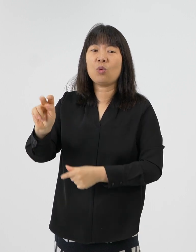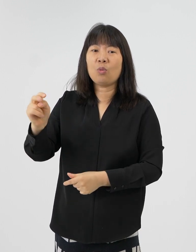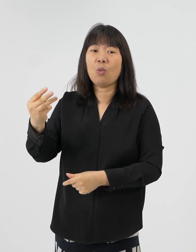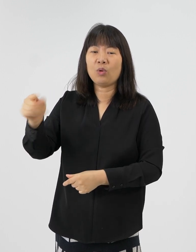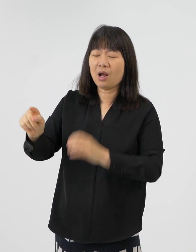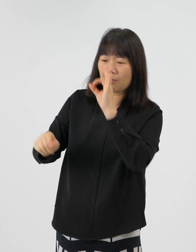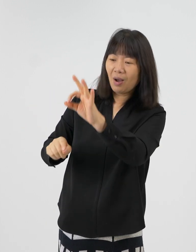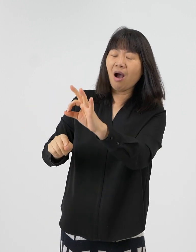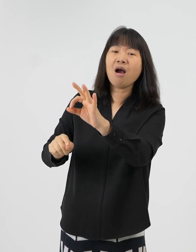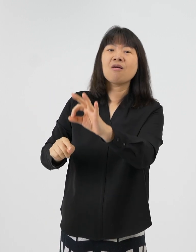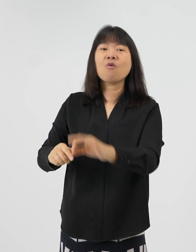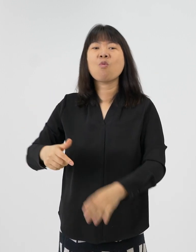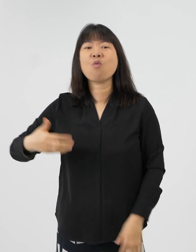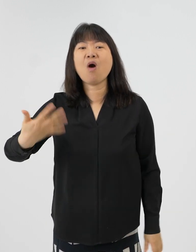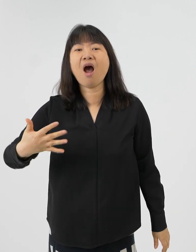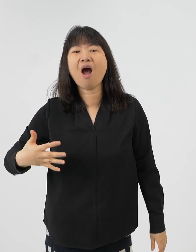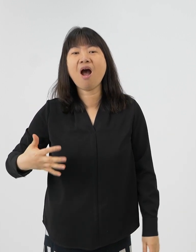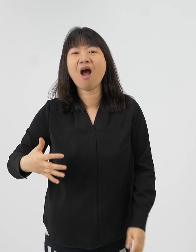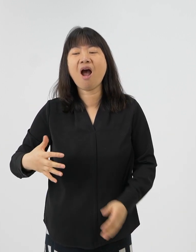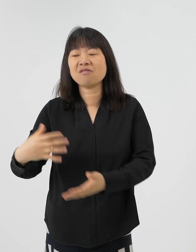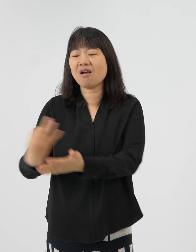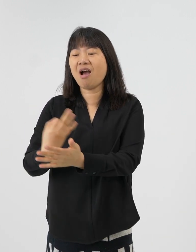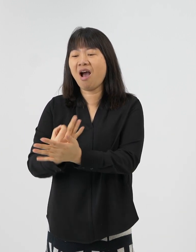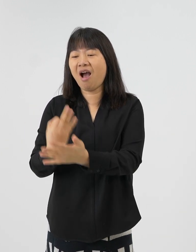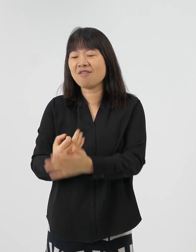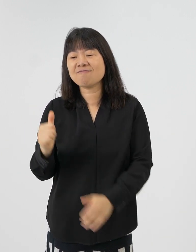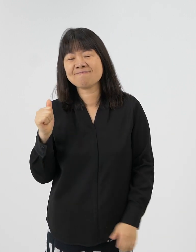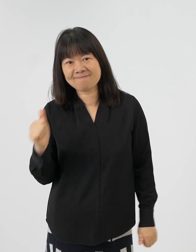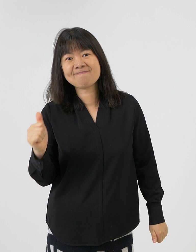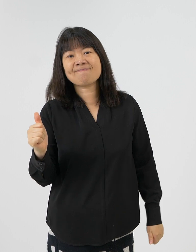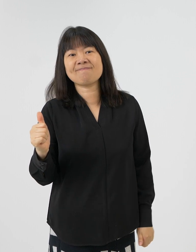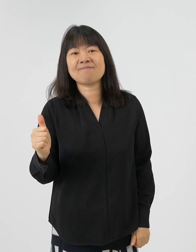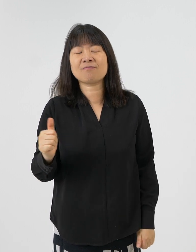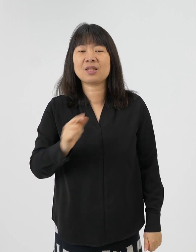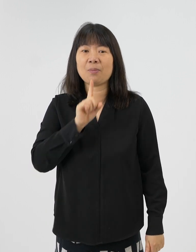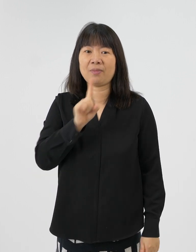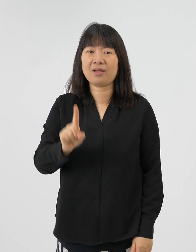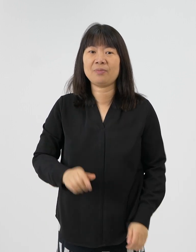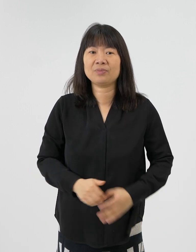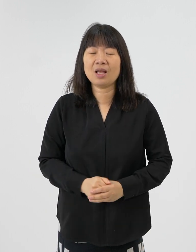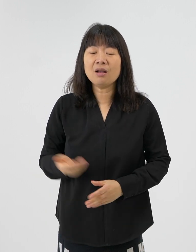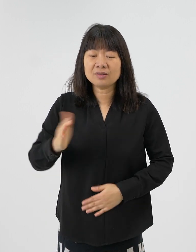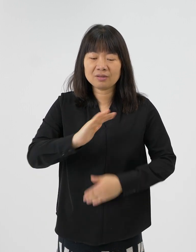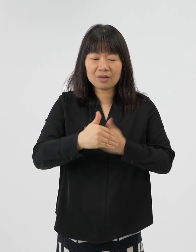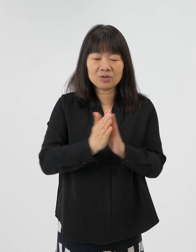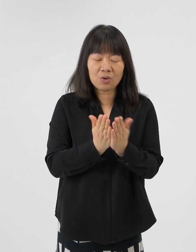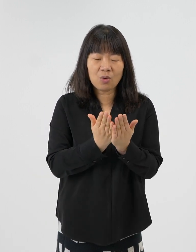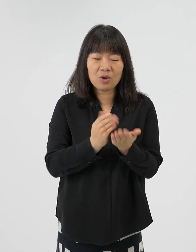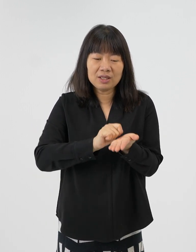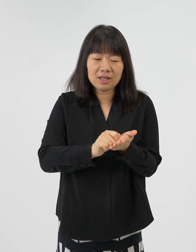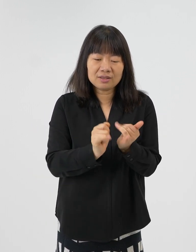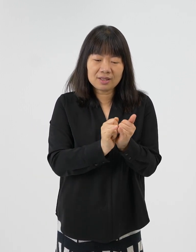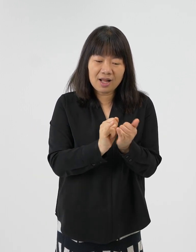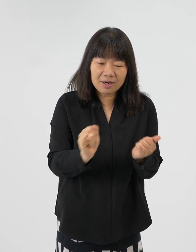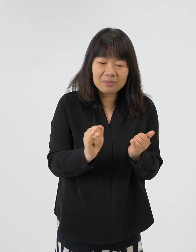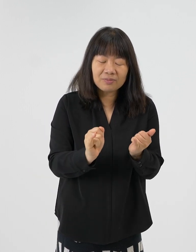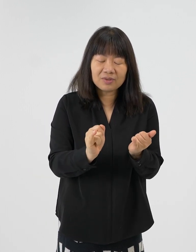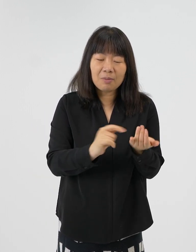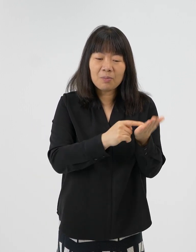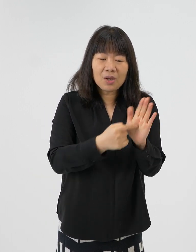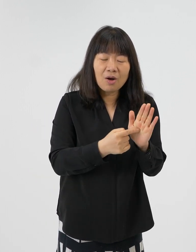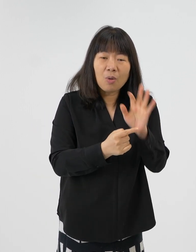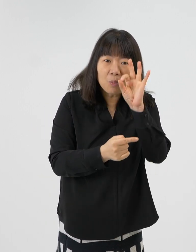해도 벌어먹고 살겠어요. 근데 성경 기자가 아주 절묘한 표현 하나를 남깁니다.